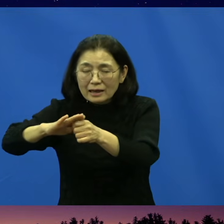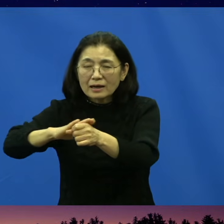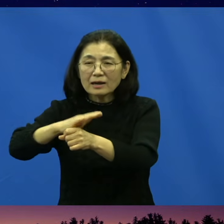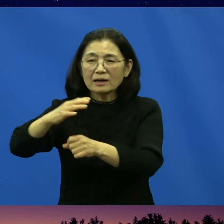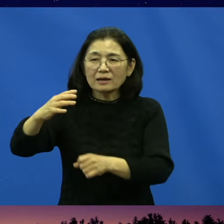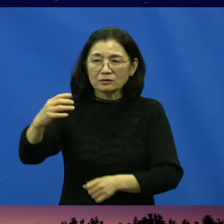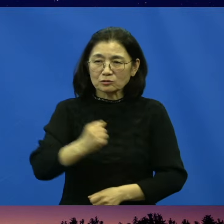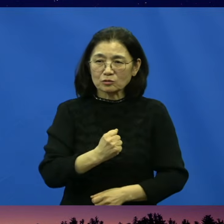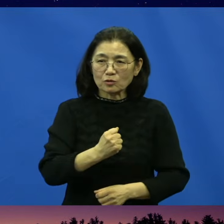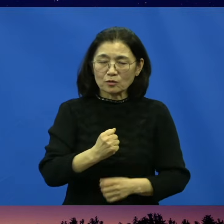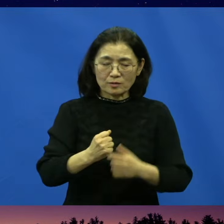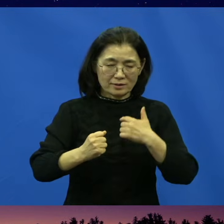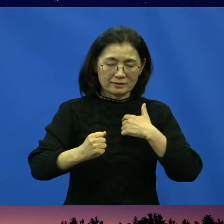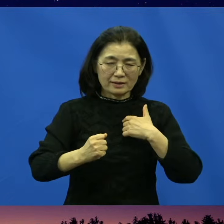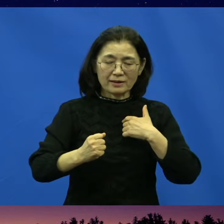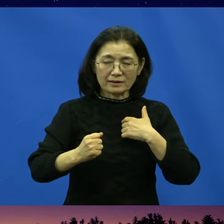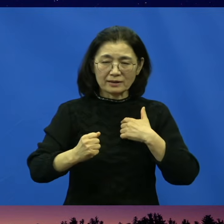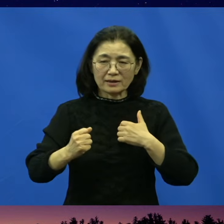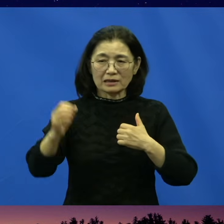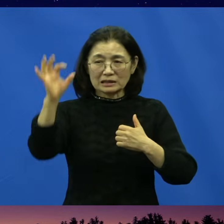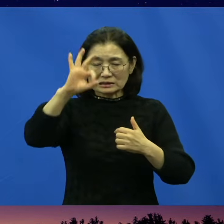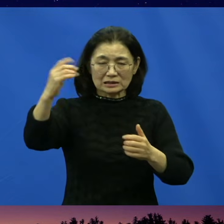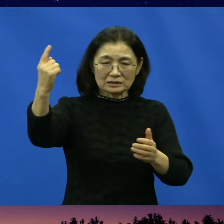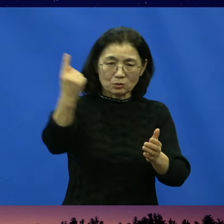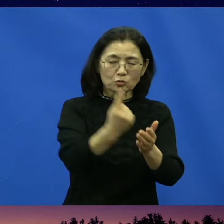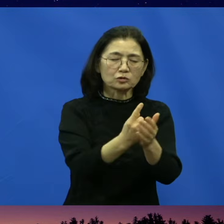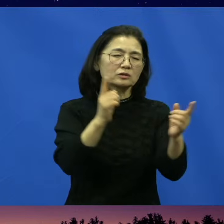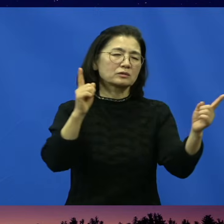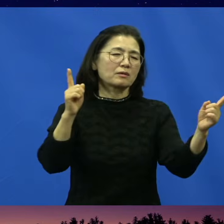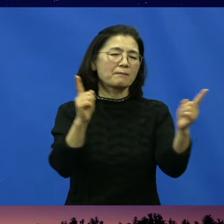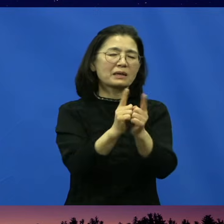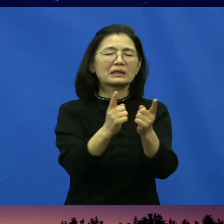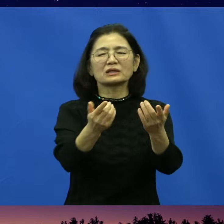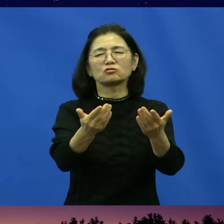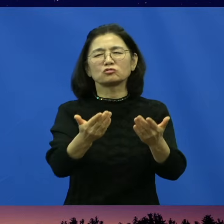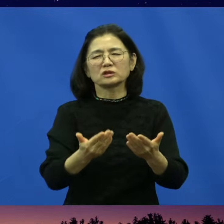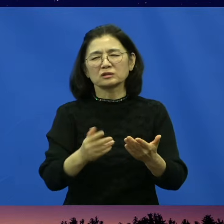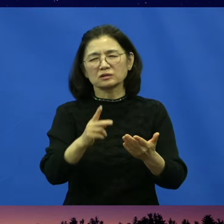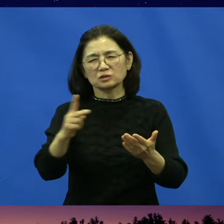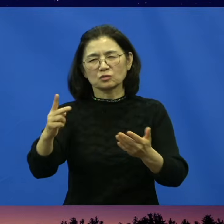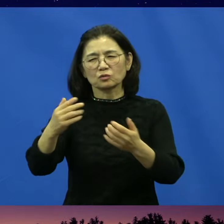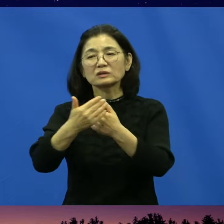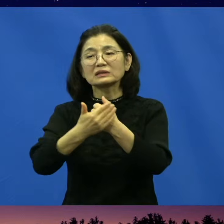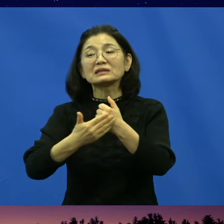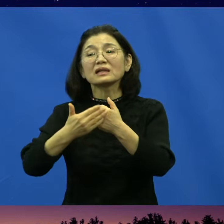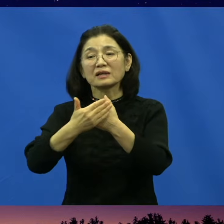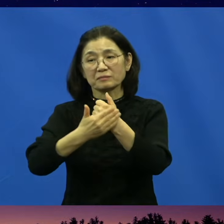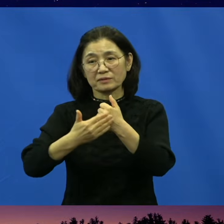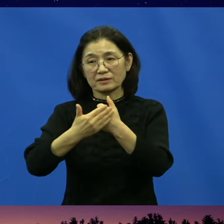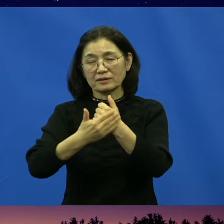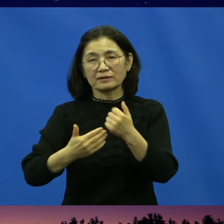나에게 찾아오시고 만나 주신 것이 은혜라는 것입니다.